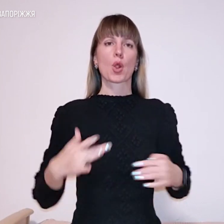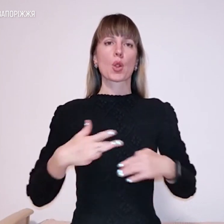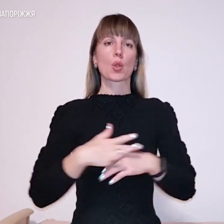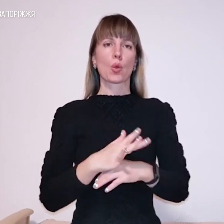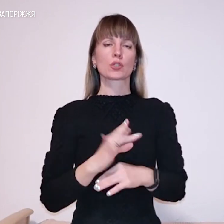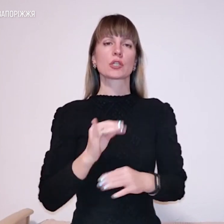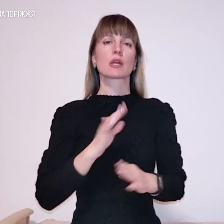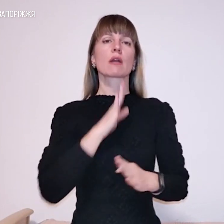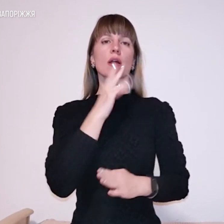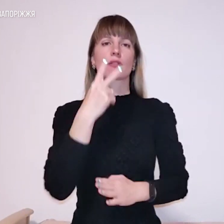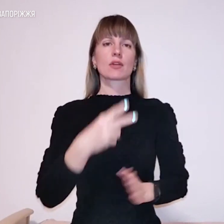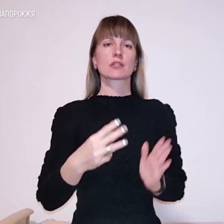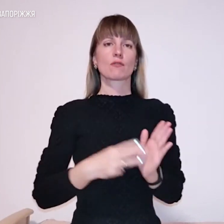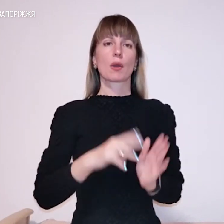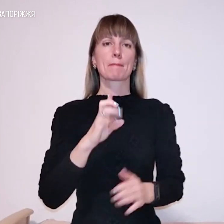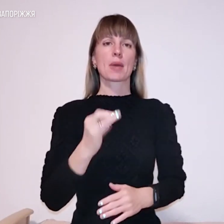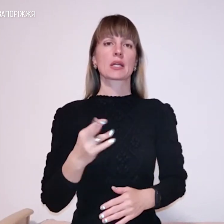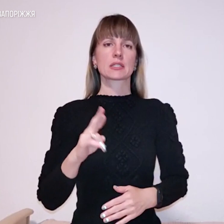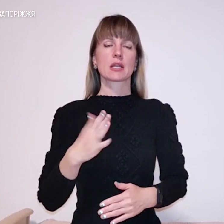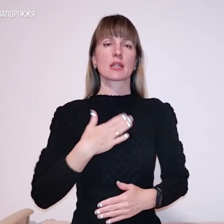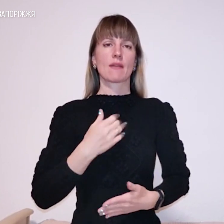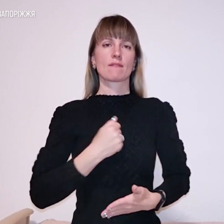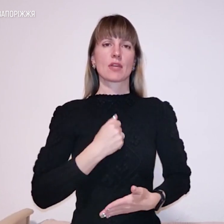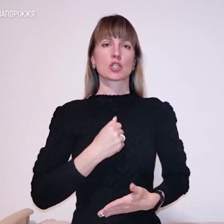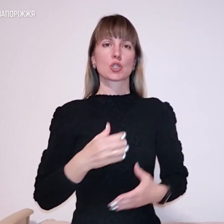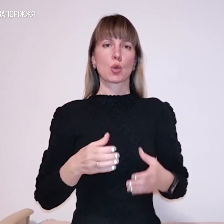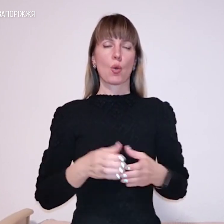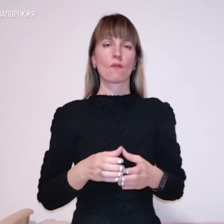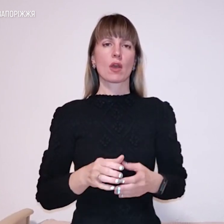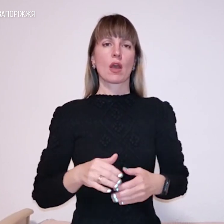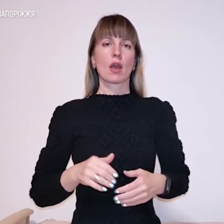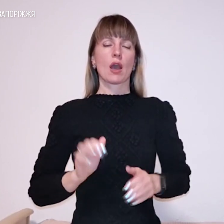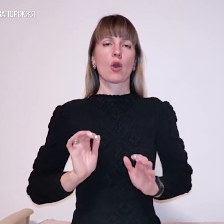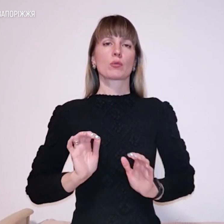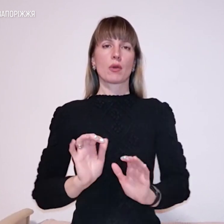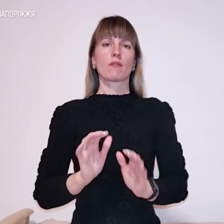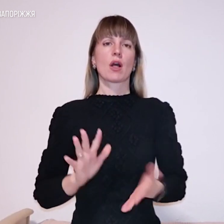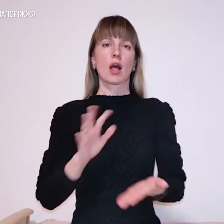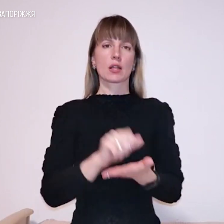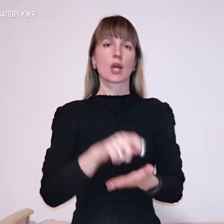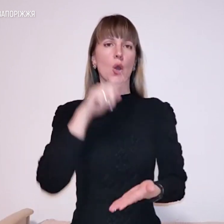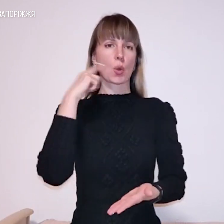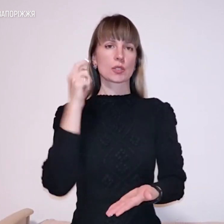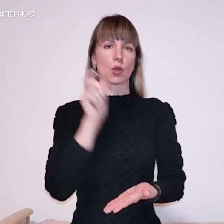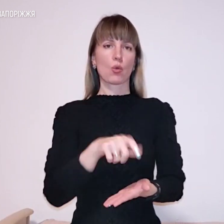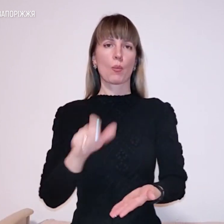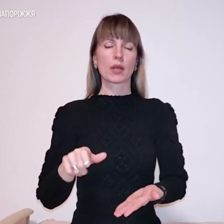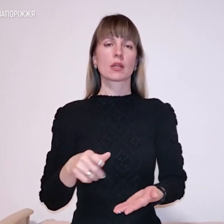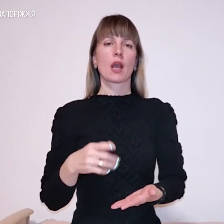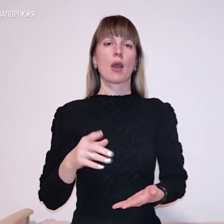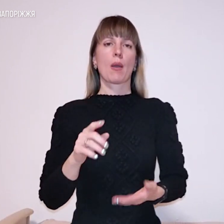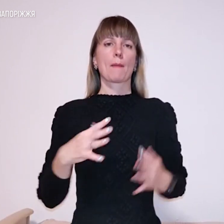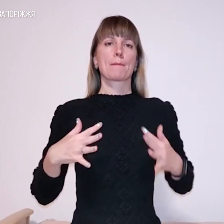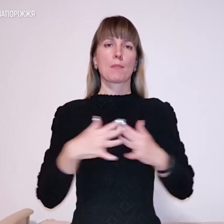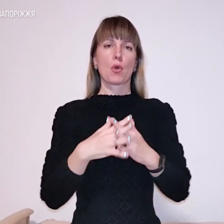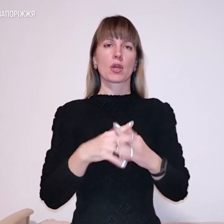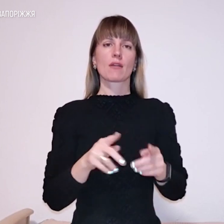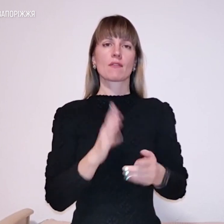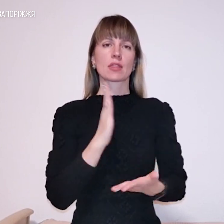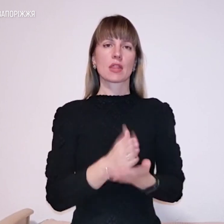ранку 28 березня наші військові відбували атаки російських окупантів. Але бої тривають у напрямку населених